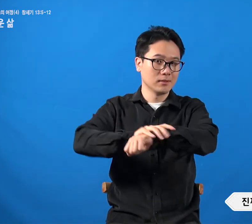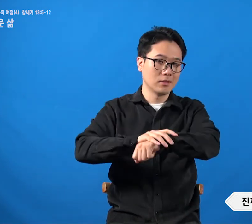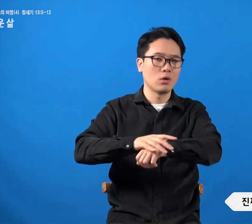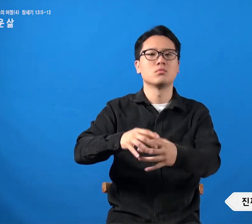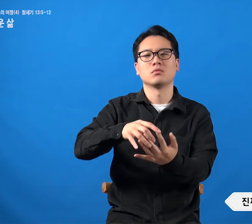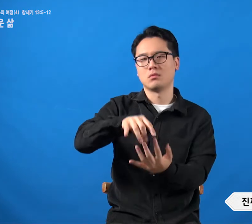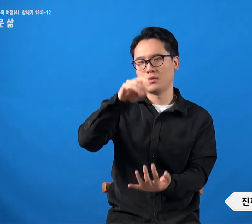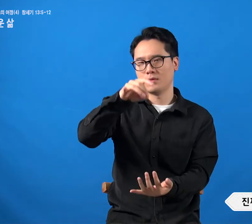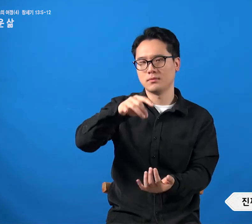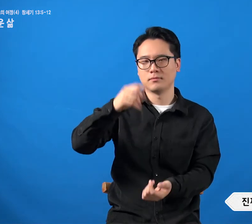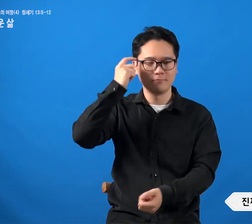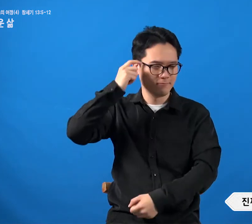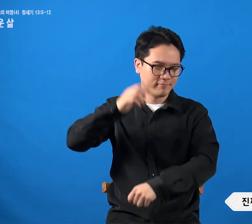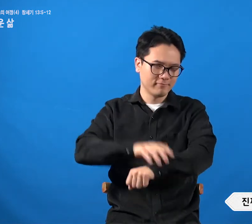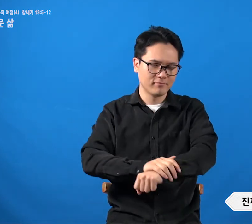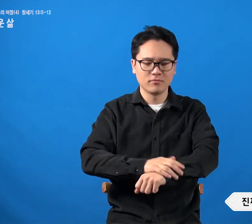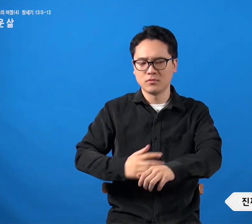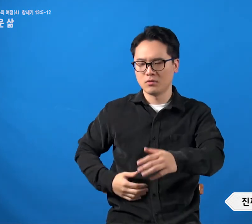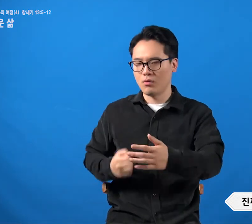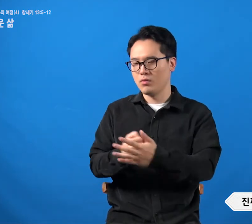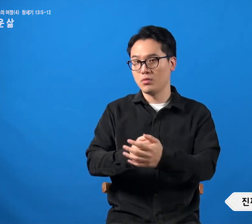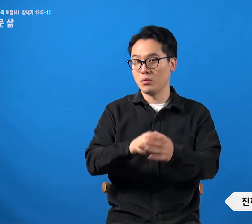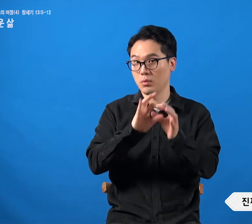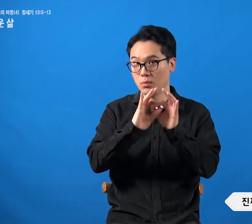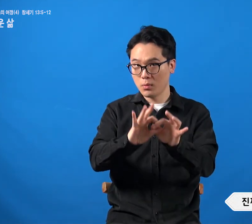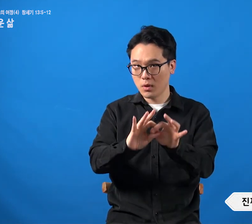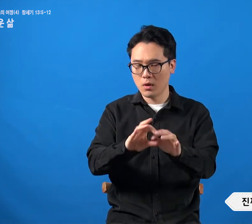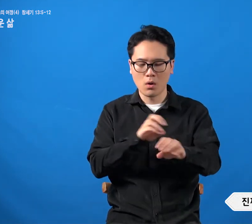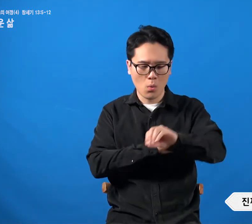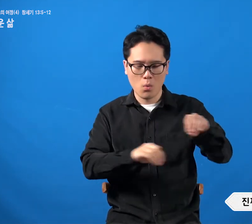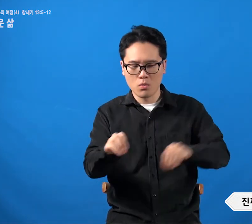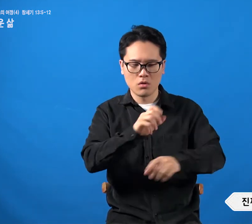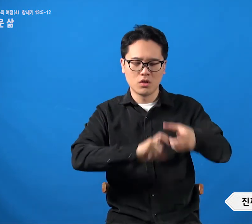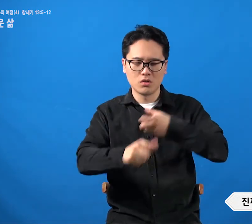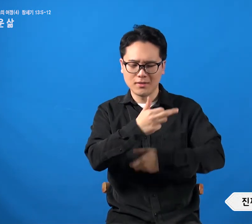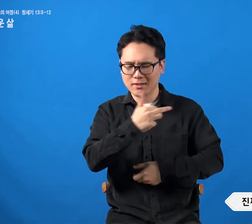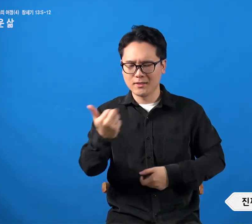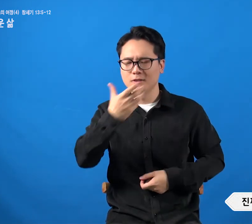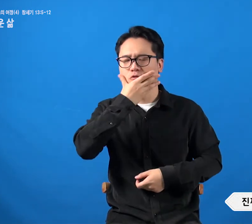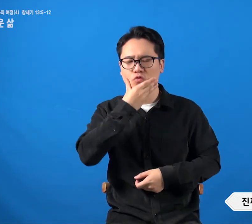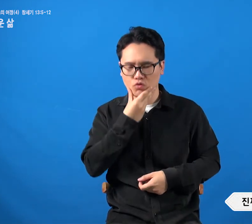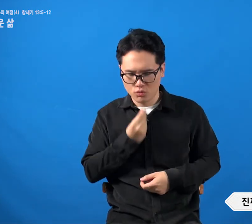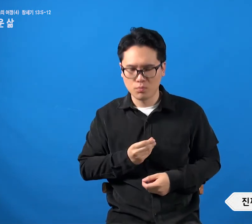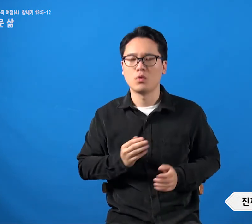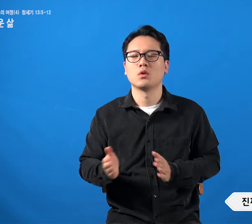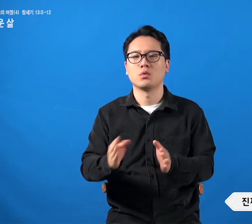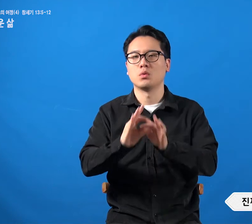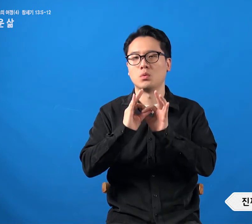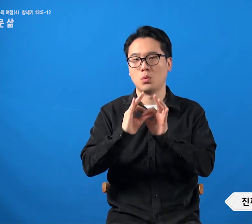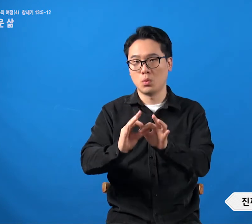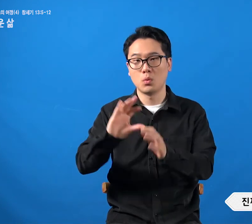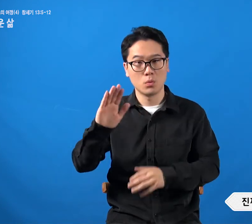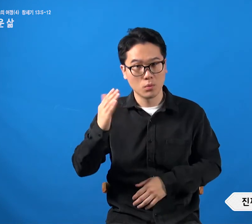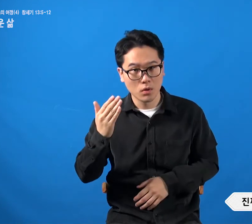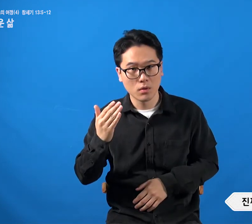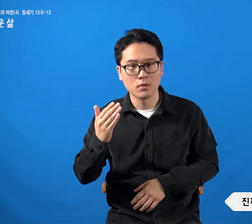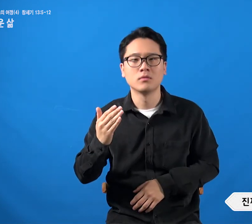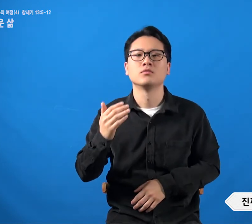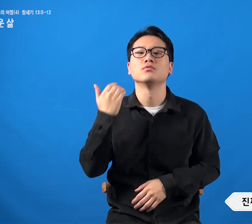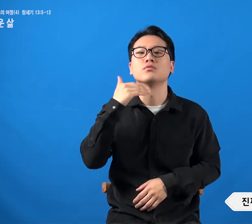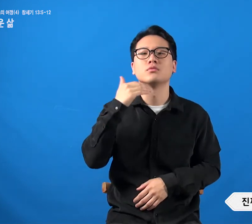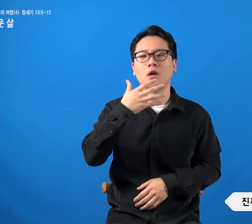지혜로운 선택, 지혜로운 그 결정을 통해 오히려 더 축복의 통로가 되었던